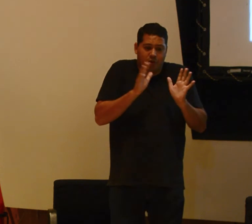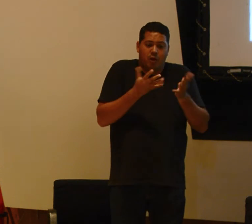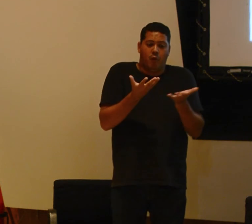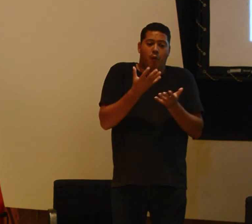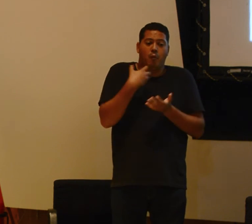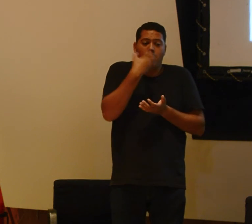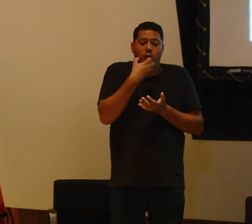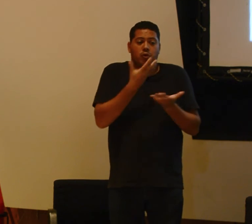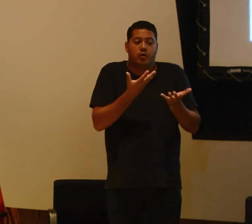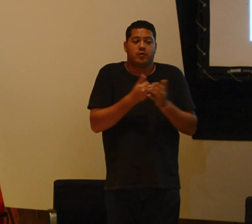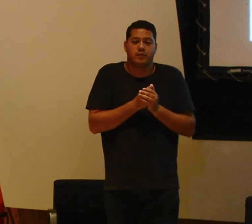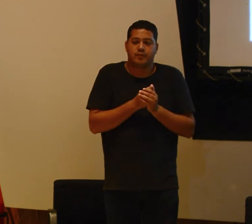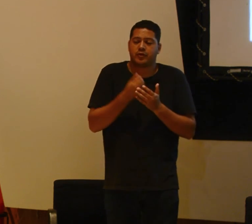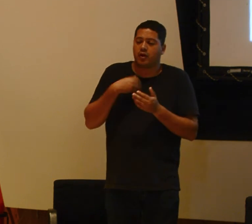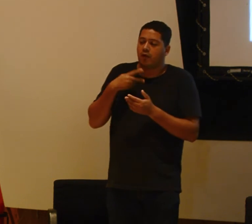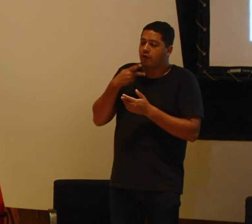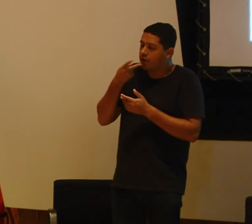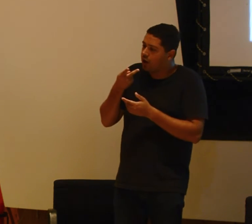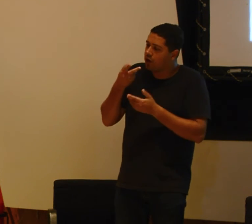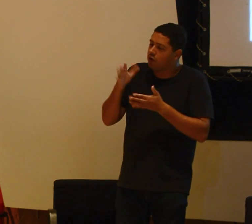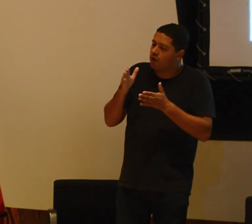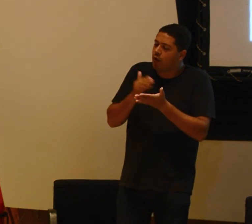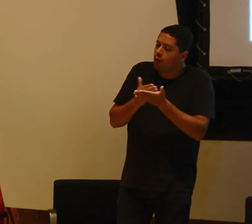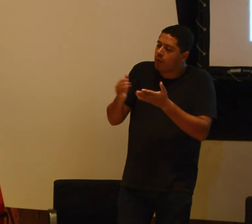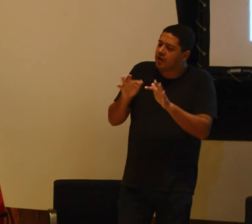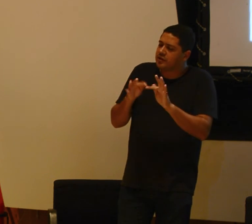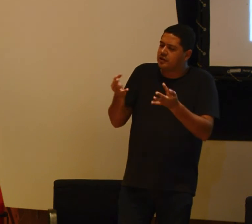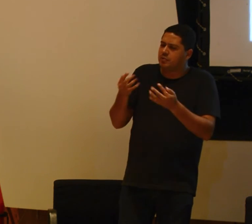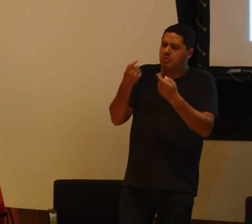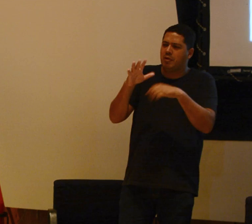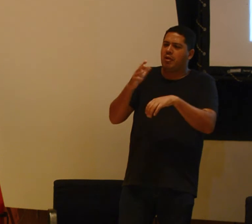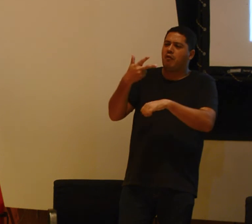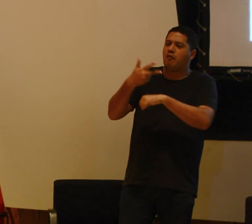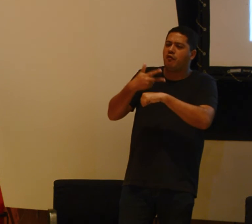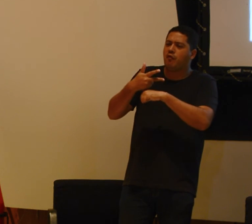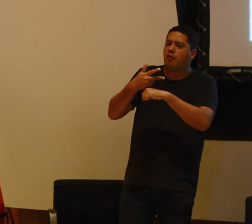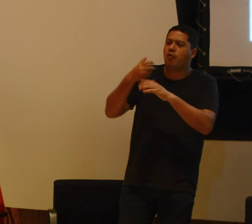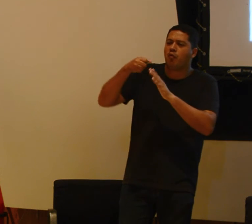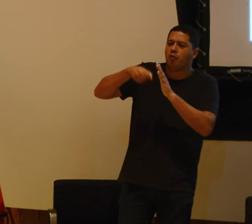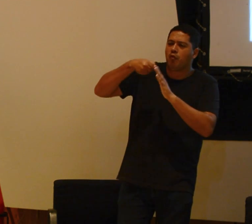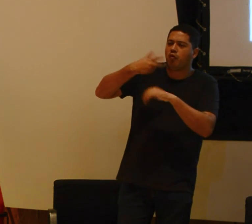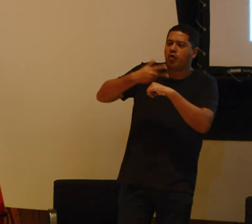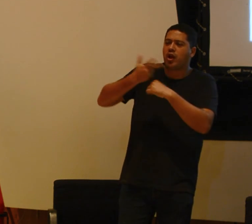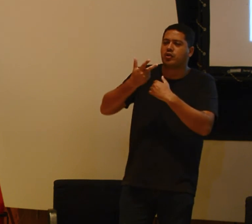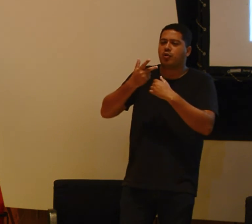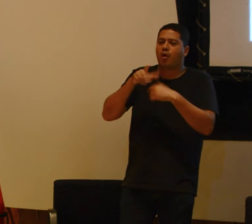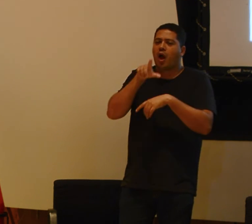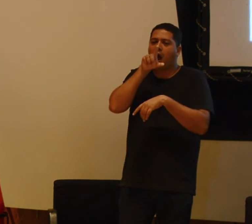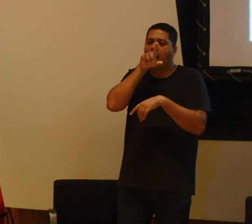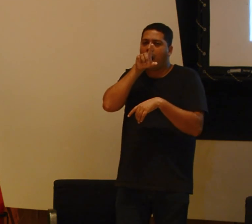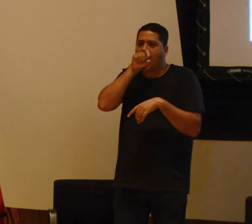falo, vai parte do mais simples. Não liga ali um vídeo com uma galinha pintadinha, nada contra, tá, gente? Mas